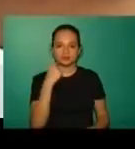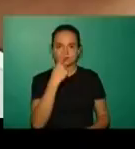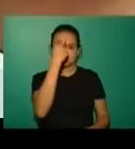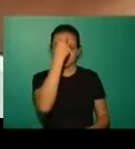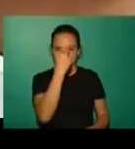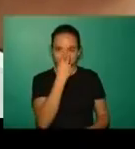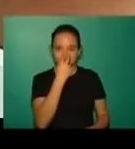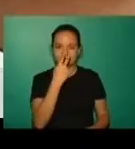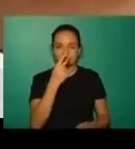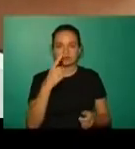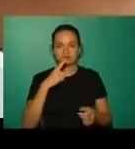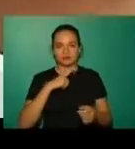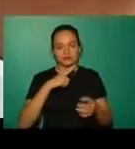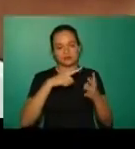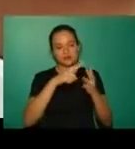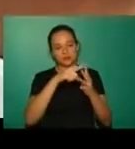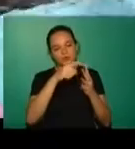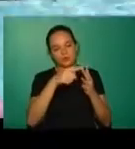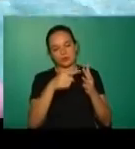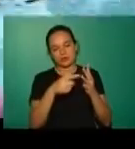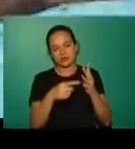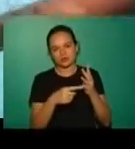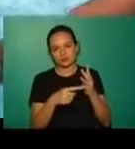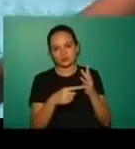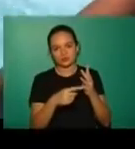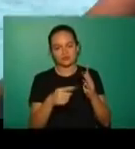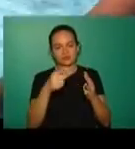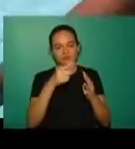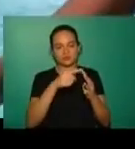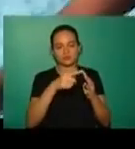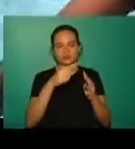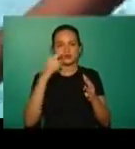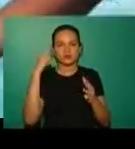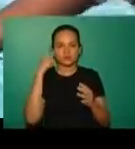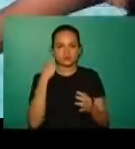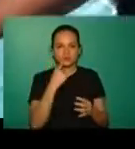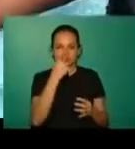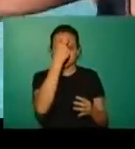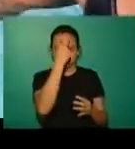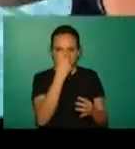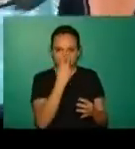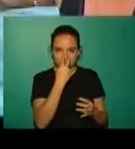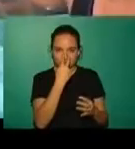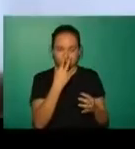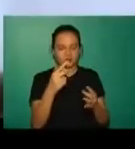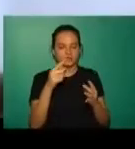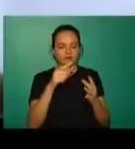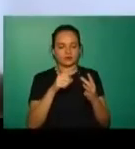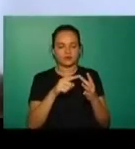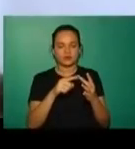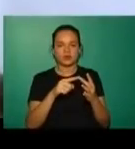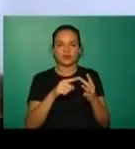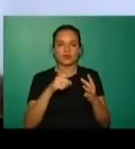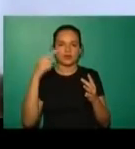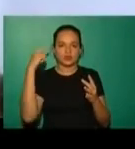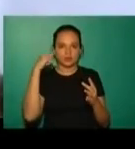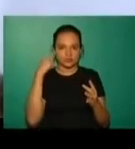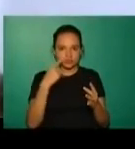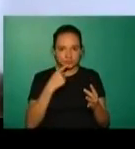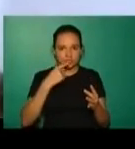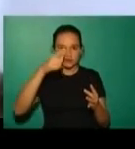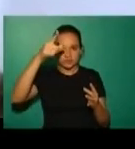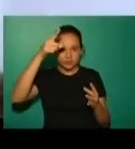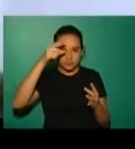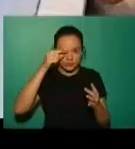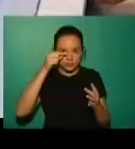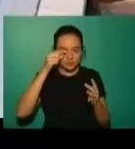A surdo-cegueira pode ser dividida em 4 grupos: os que são surdos e cegos, os que apresentam surdez